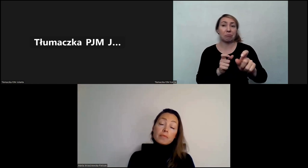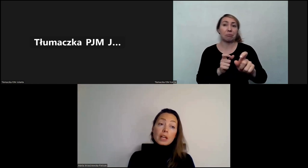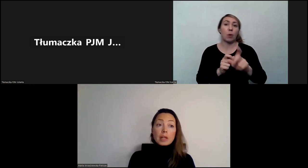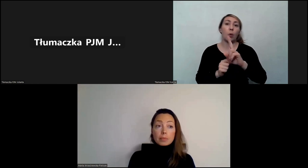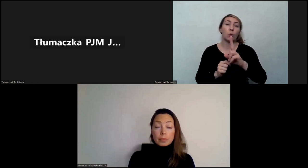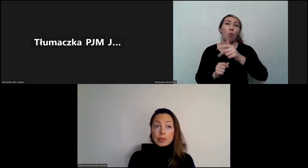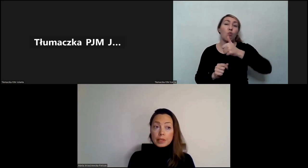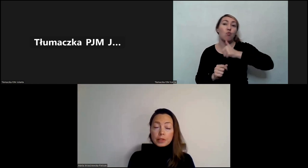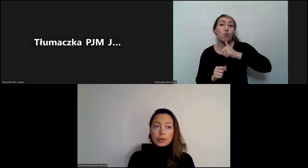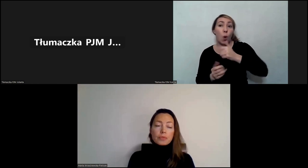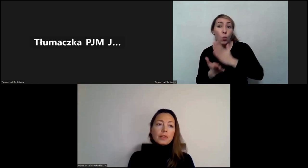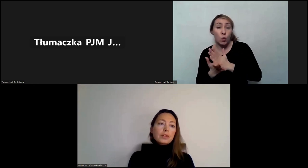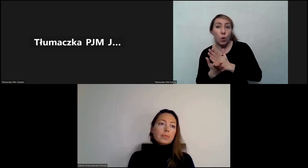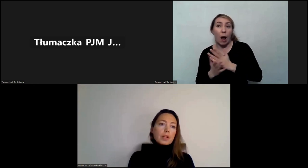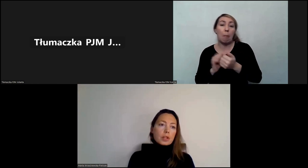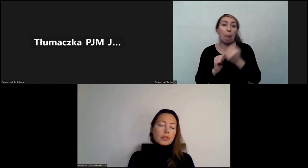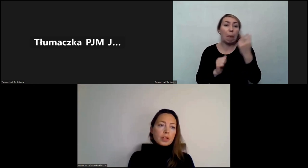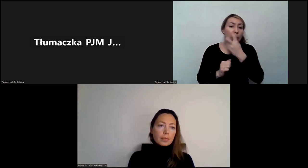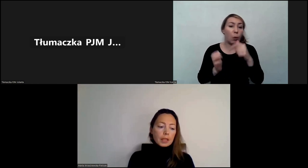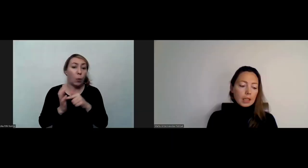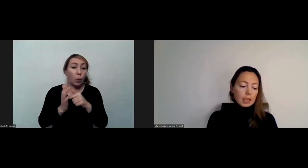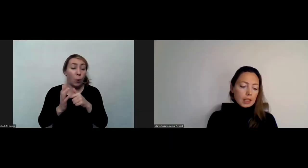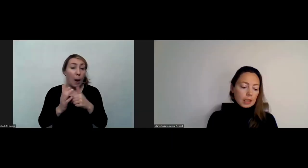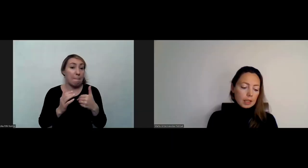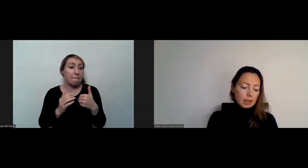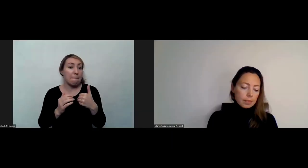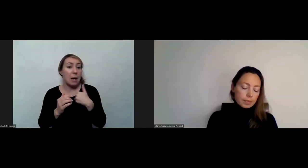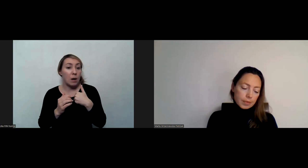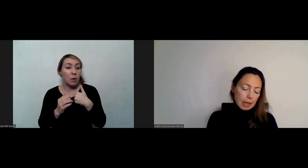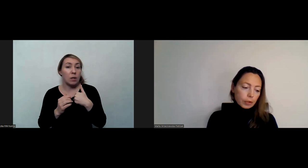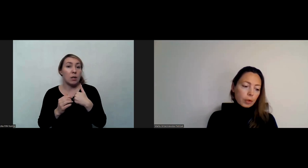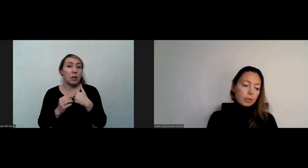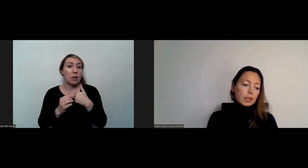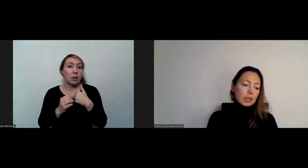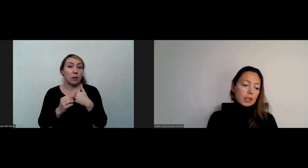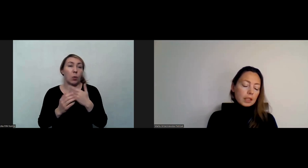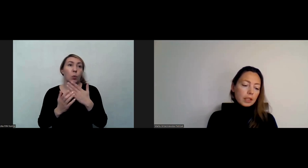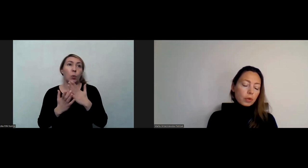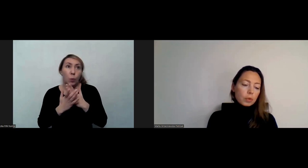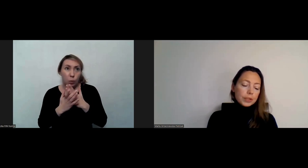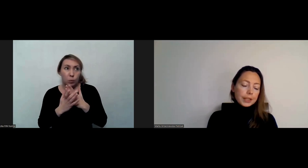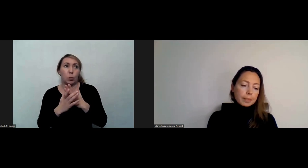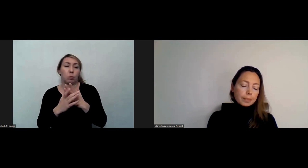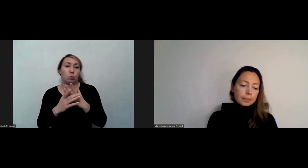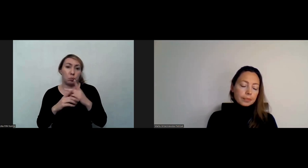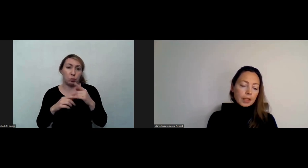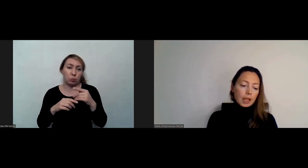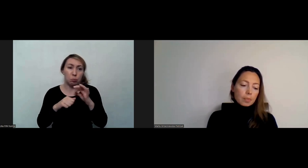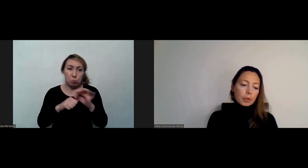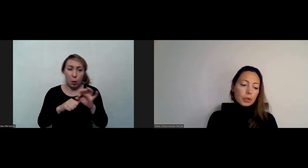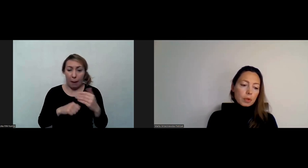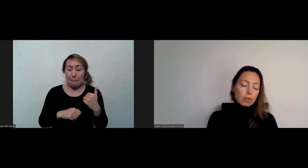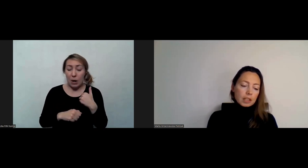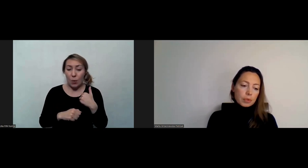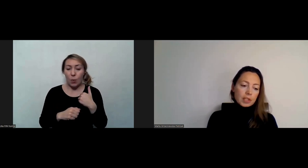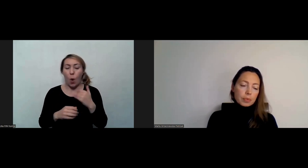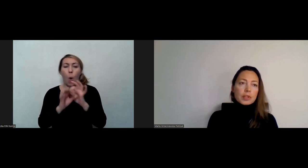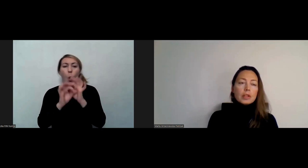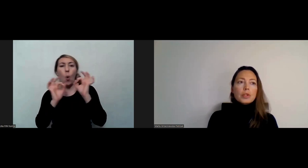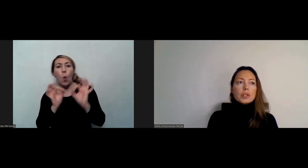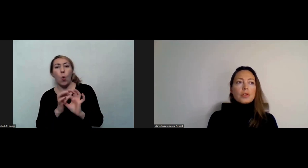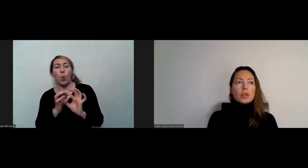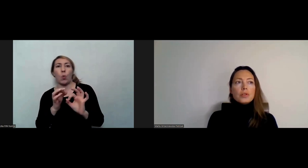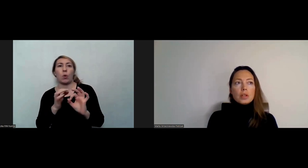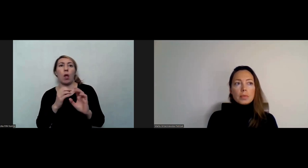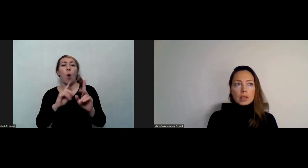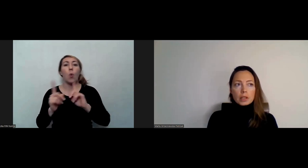albo próbowały, albo były zainteresowane tym narzędziem za mną. I ogólnie po rozmowach, po